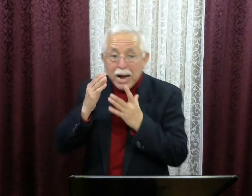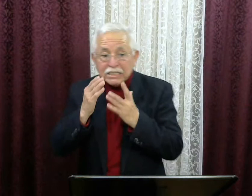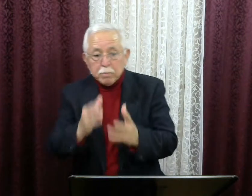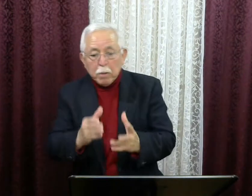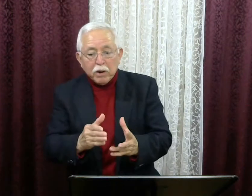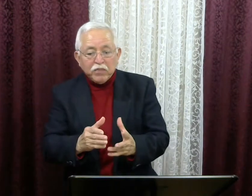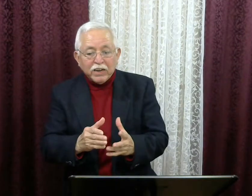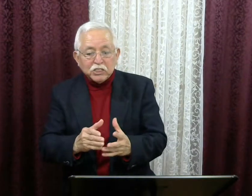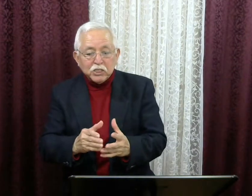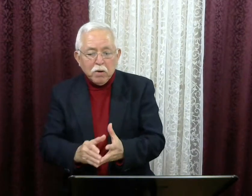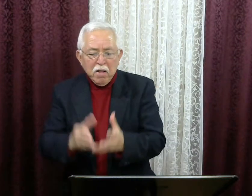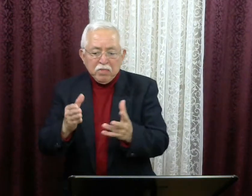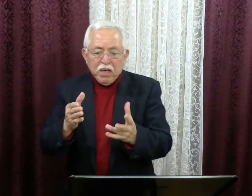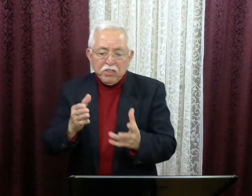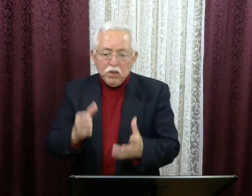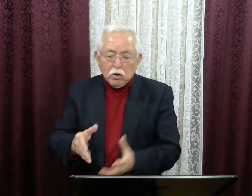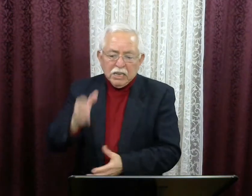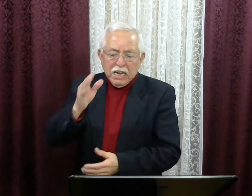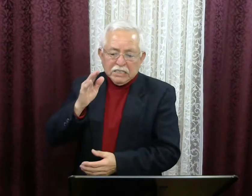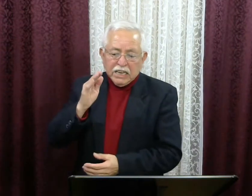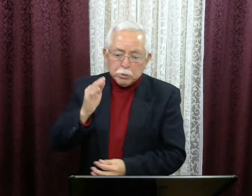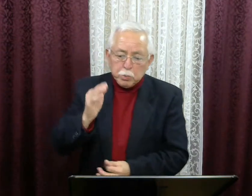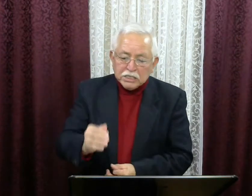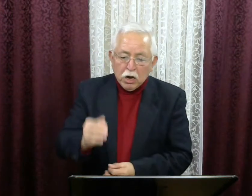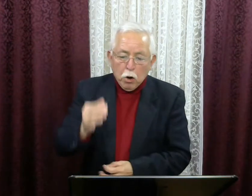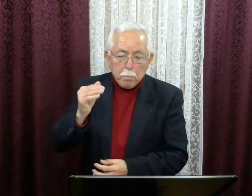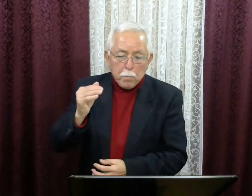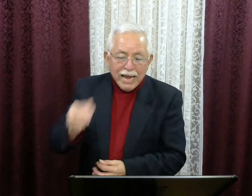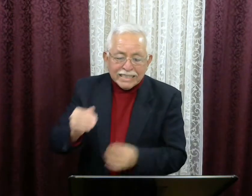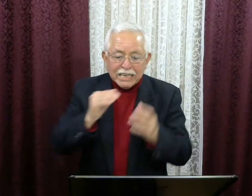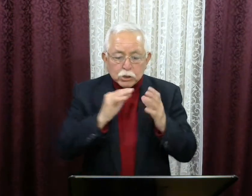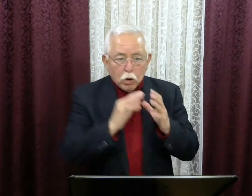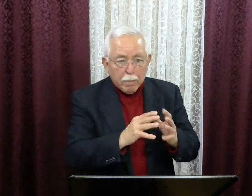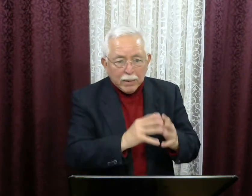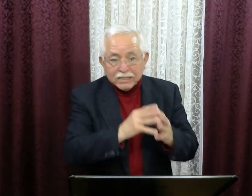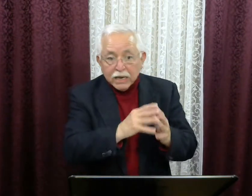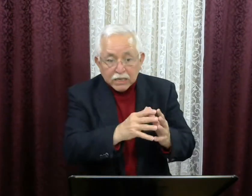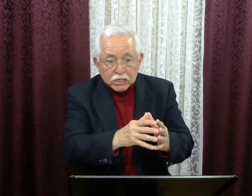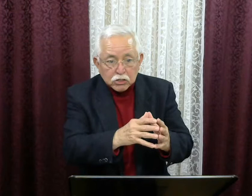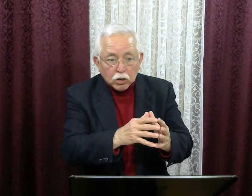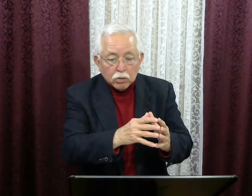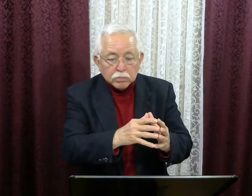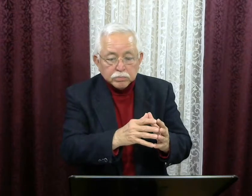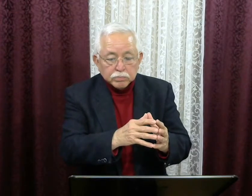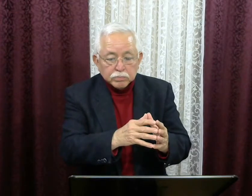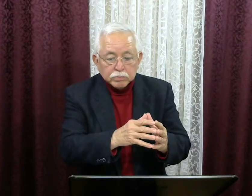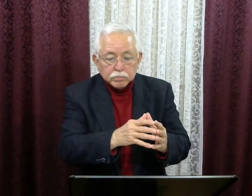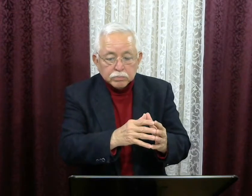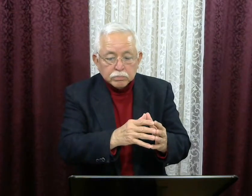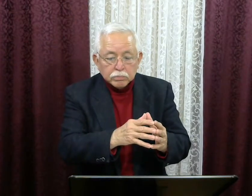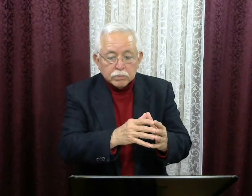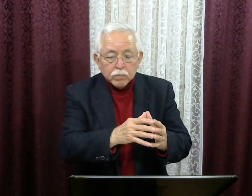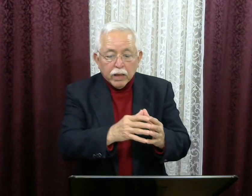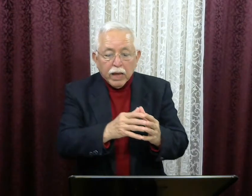máxima perfección de Dios, se expresa completa y solamente en Cristo.